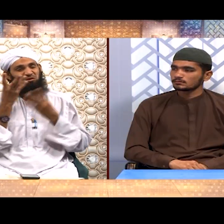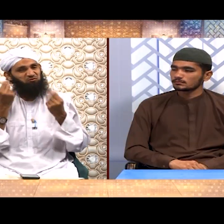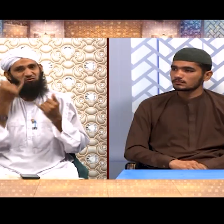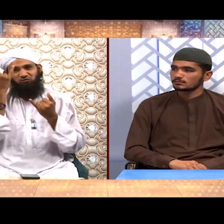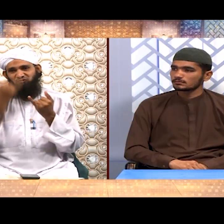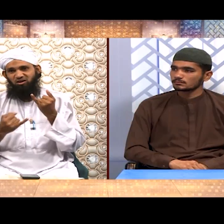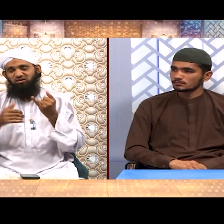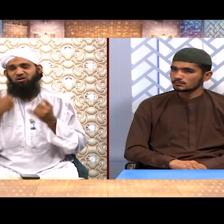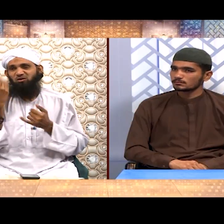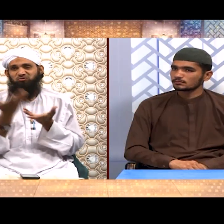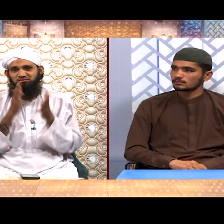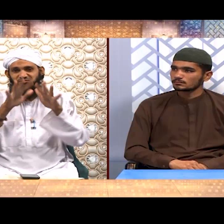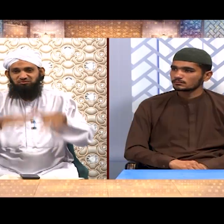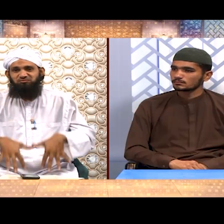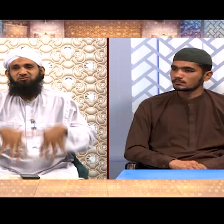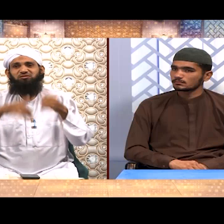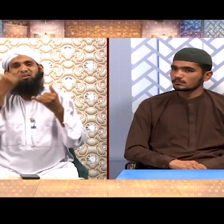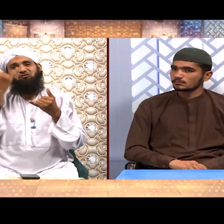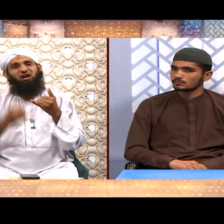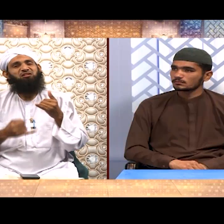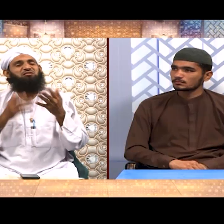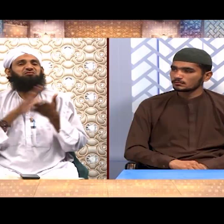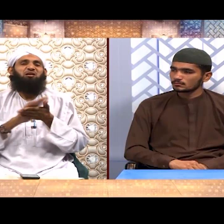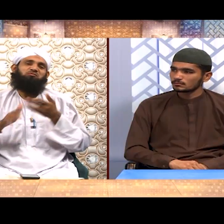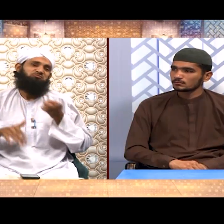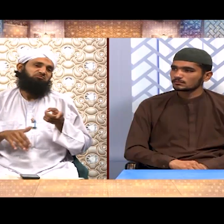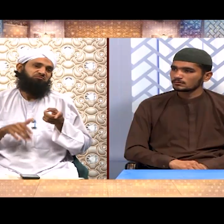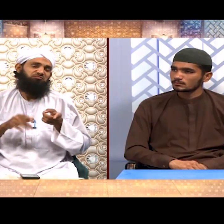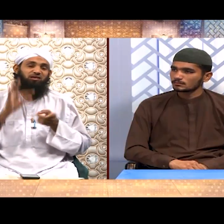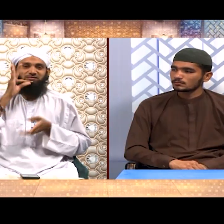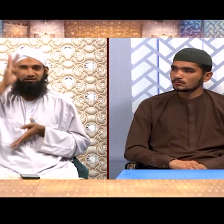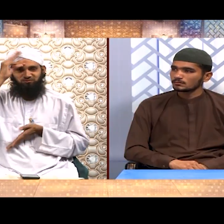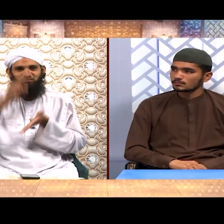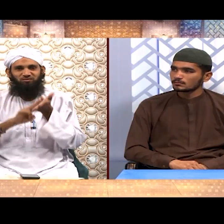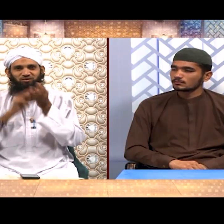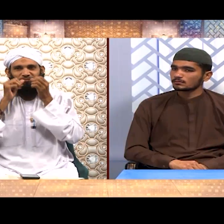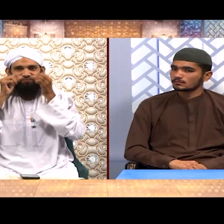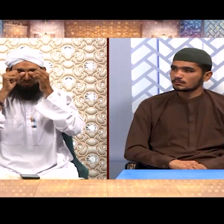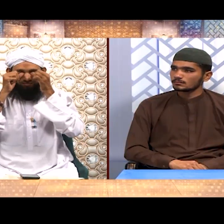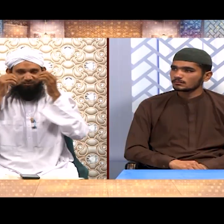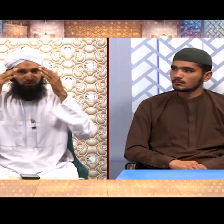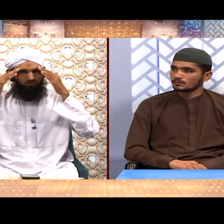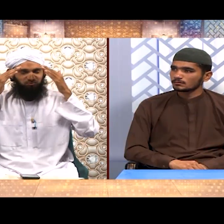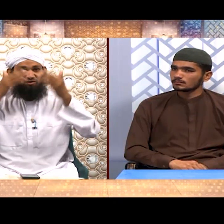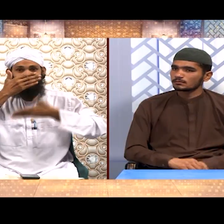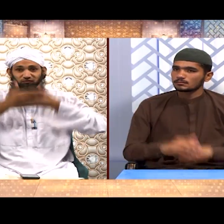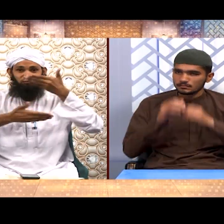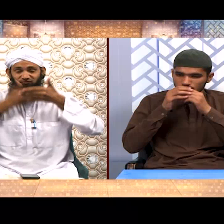دیتے ہیں بلکہ اس کی آخرت بھی برباد کر سکتے ہیں۔ چنانچہ سرکار صلی اللہ علیہ وآلہ وسلم کا فرمان